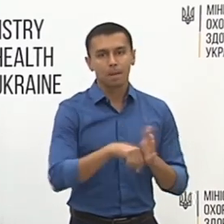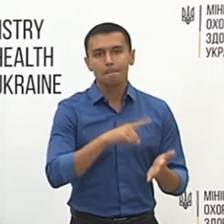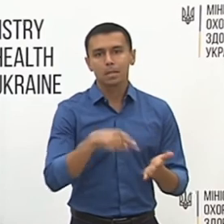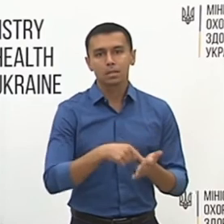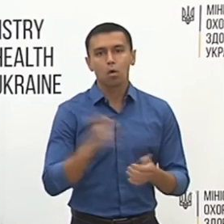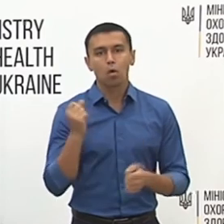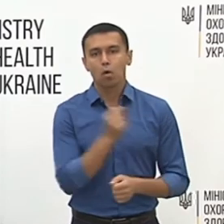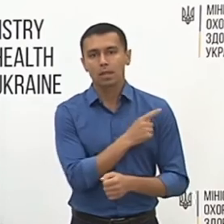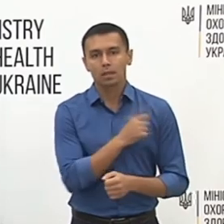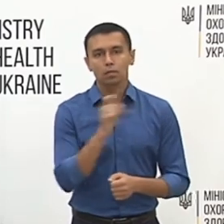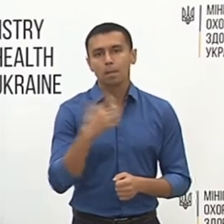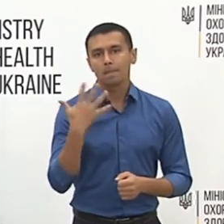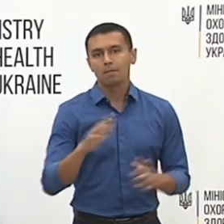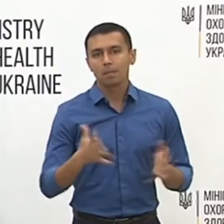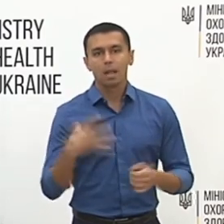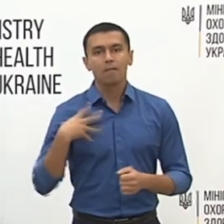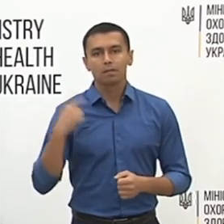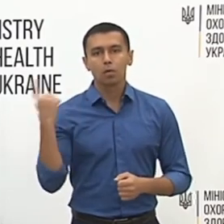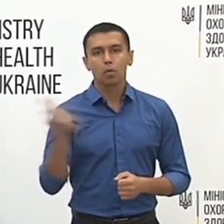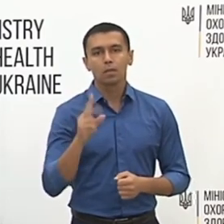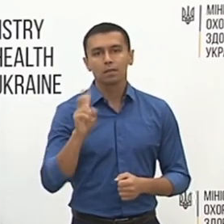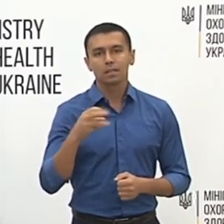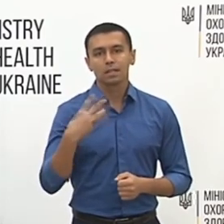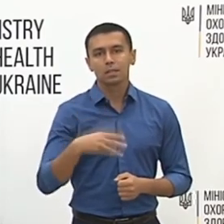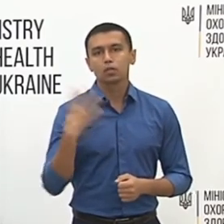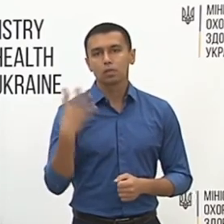Одеса – 105 випадків. Львівська область –